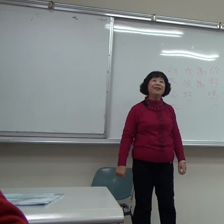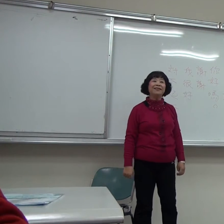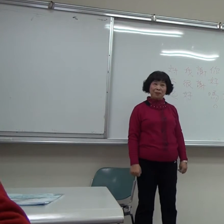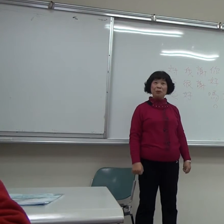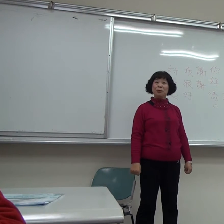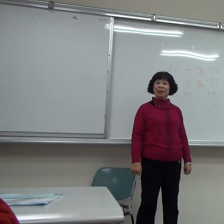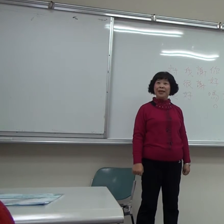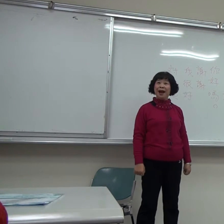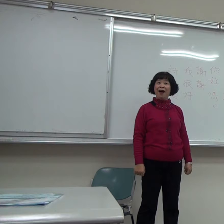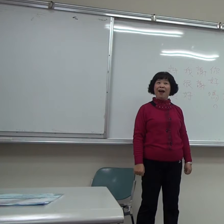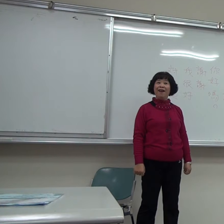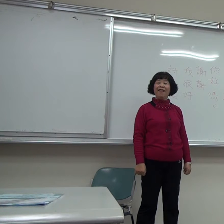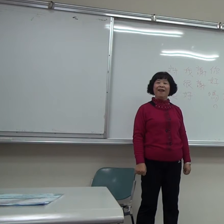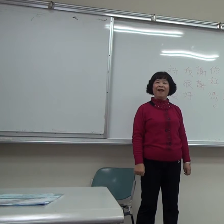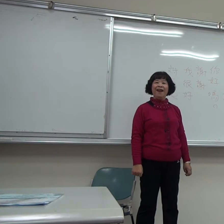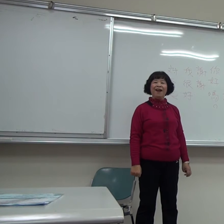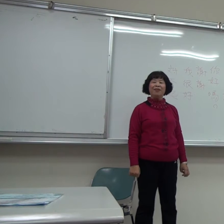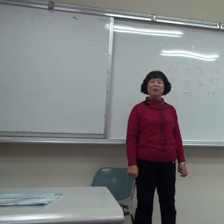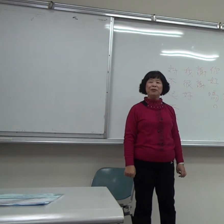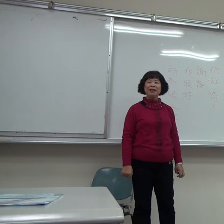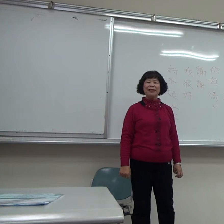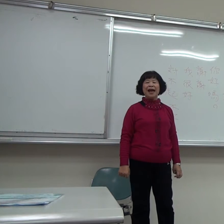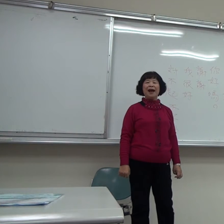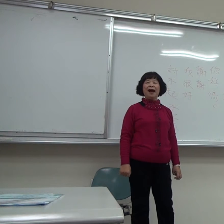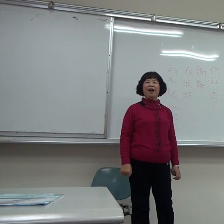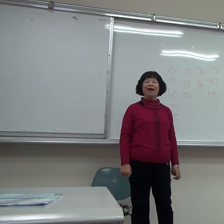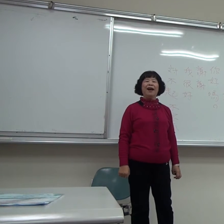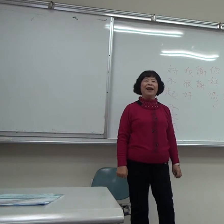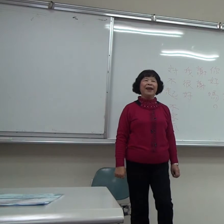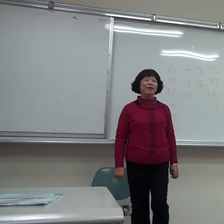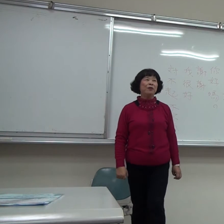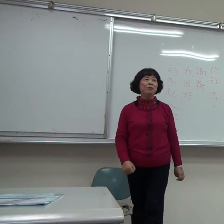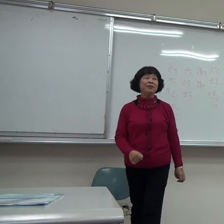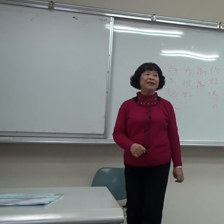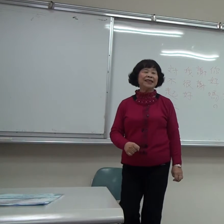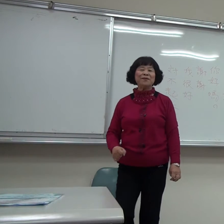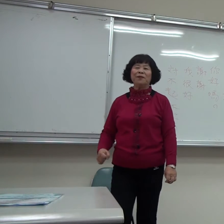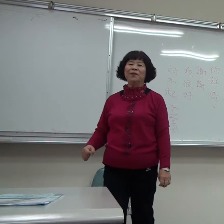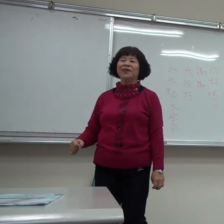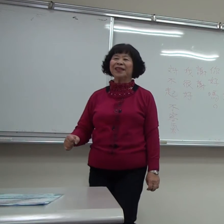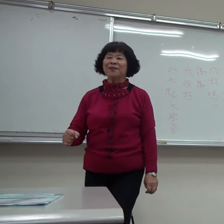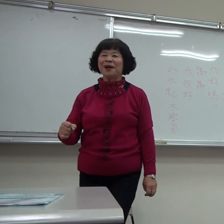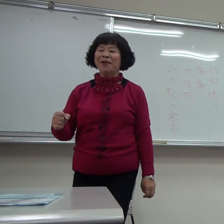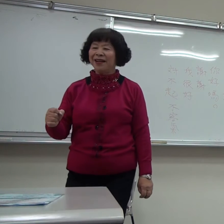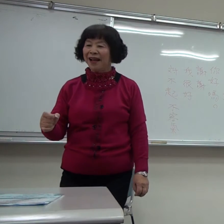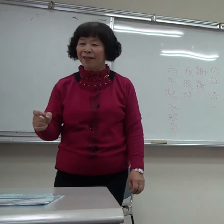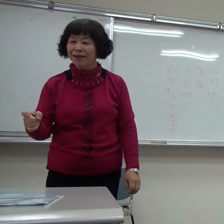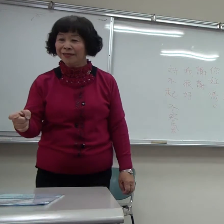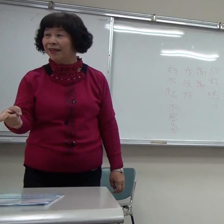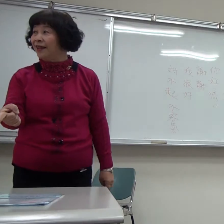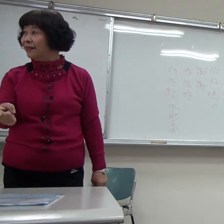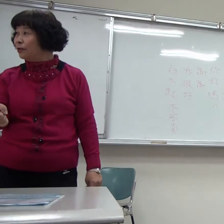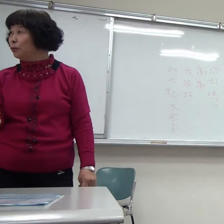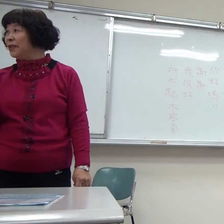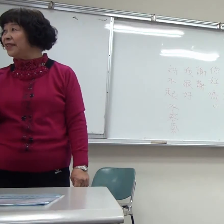我们问一下哦，啊、哦，我们问一下哈、哦，哎，我问这个妈妈，她好认真，她做笔记